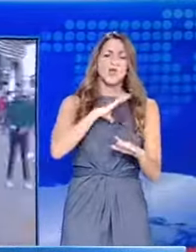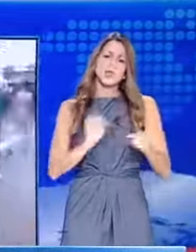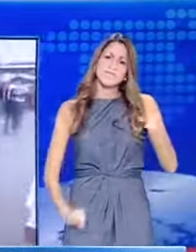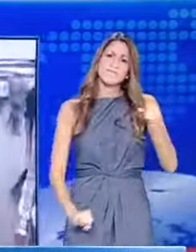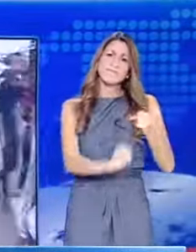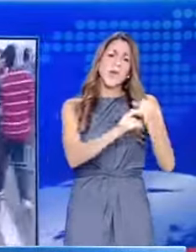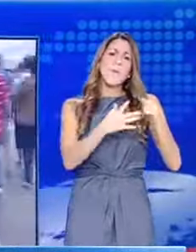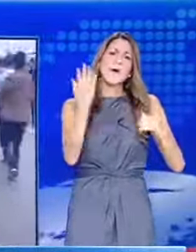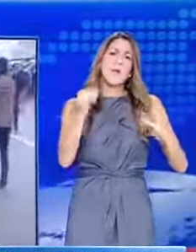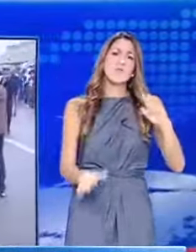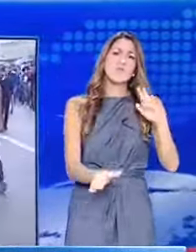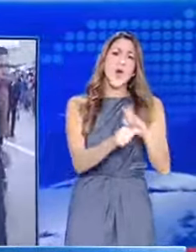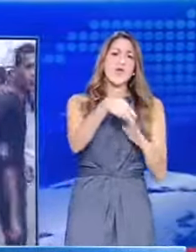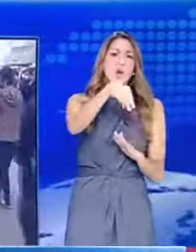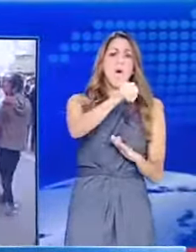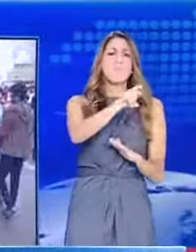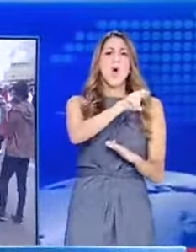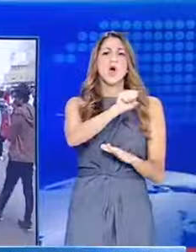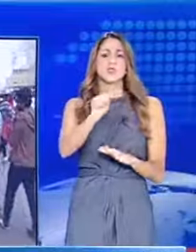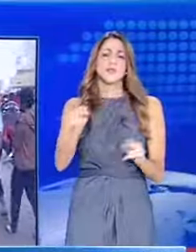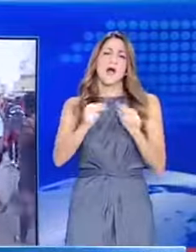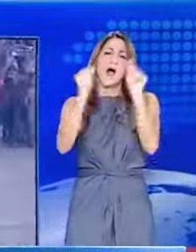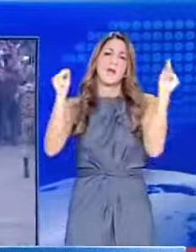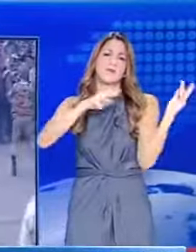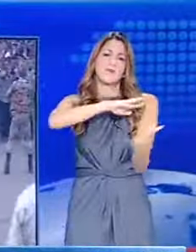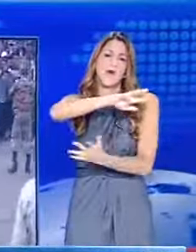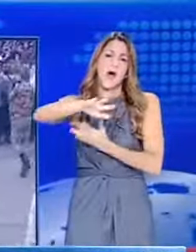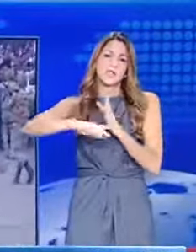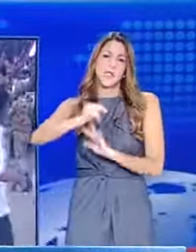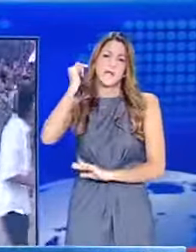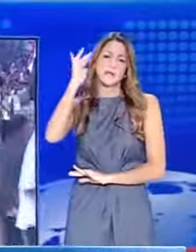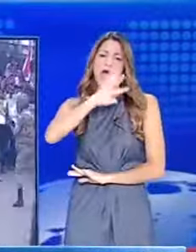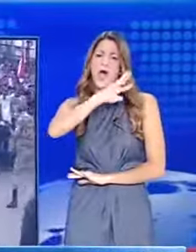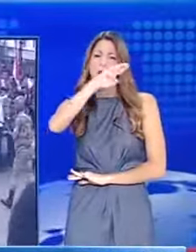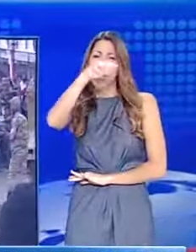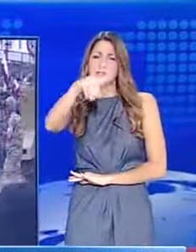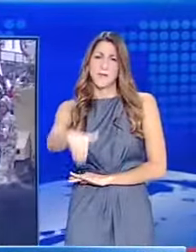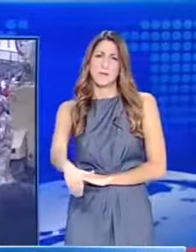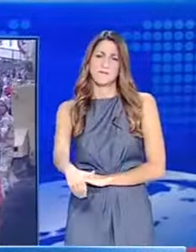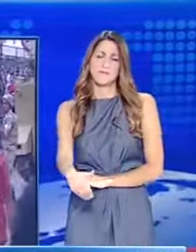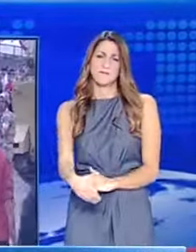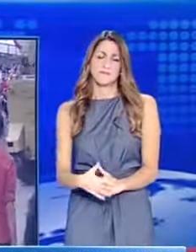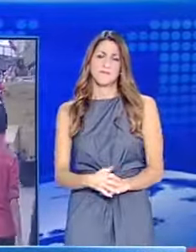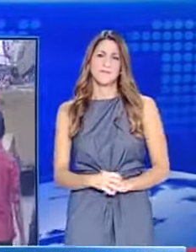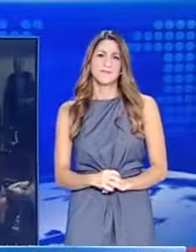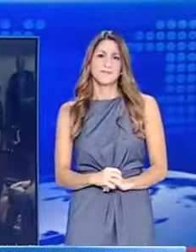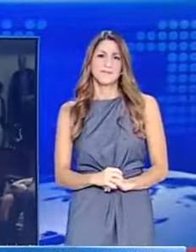αστυνομία με αφορμή την επέτειο τα δύο αντίπαλα στρατόπεδα είχαν καλέσει τους υποστηρικτές τους σε δηλώσεις στους